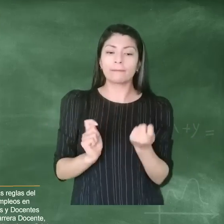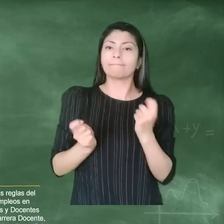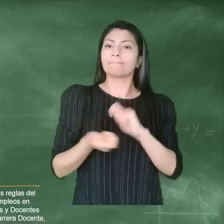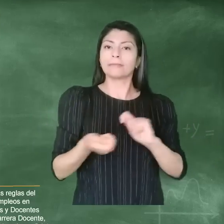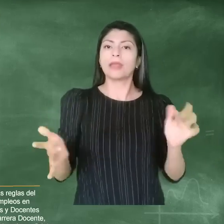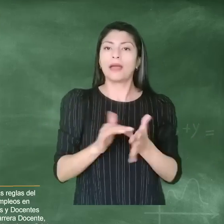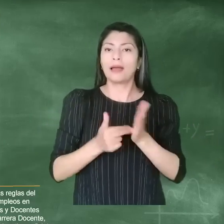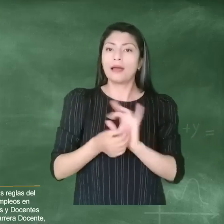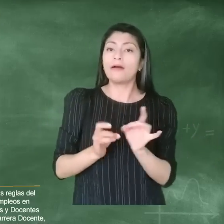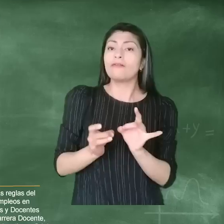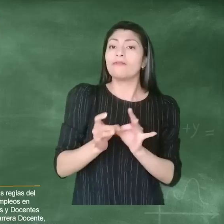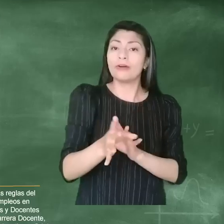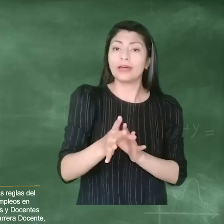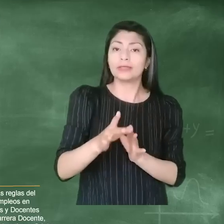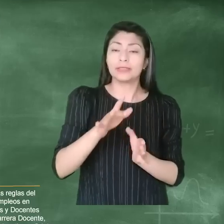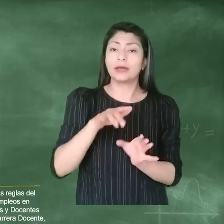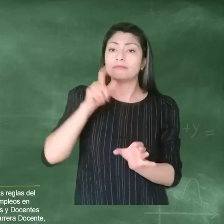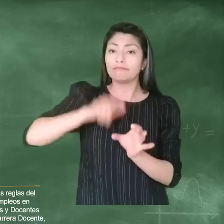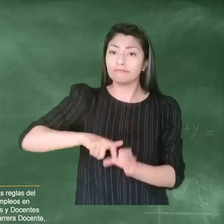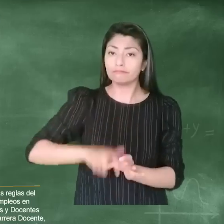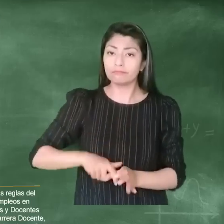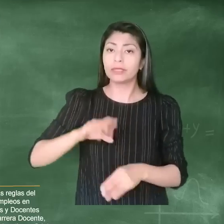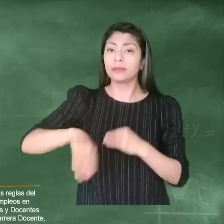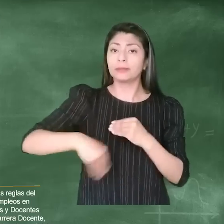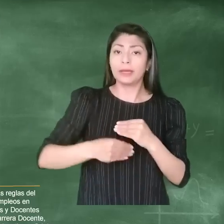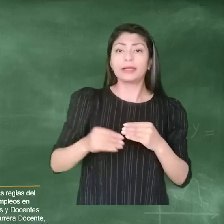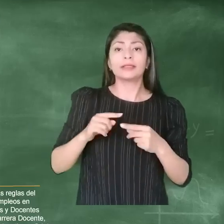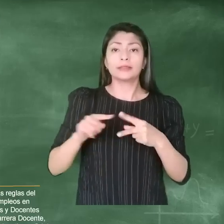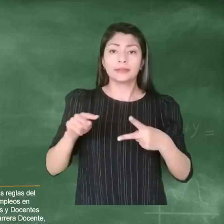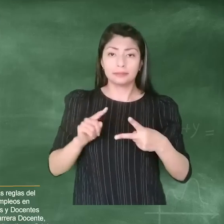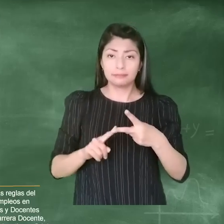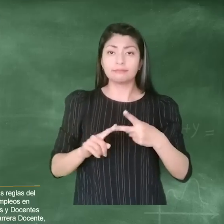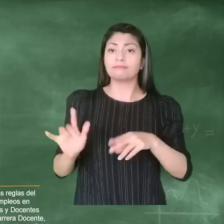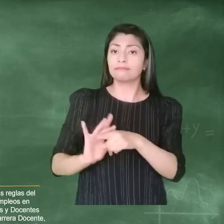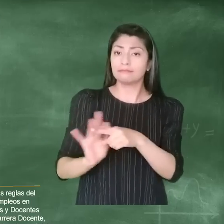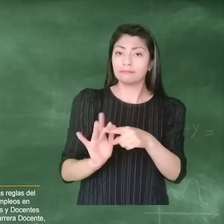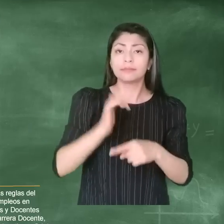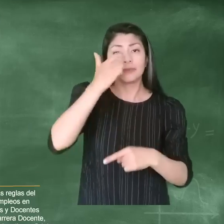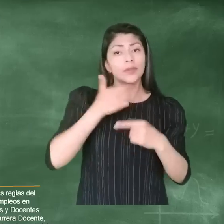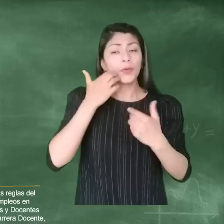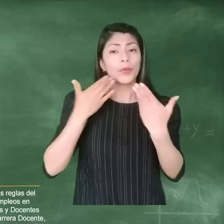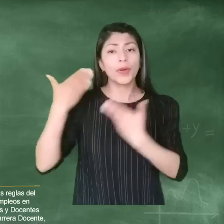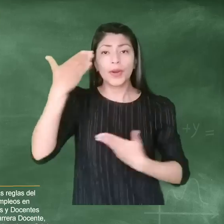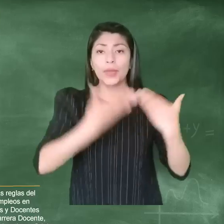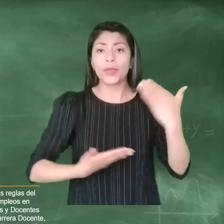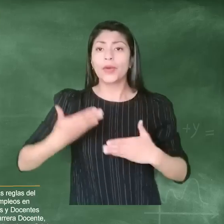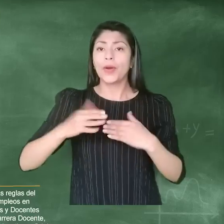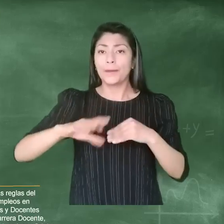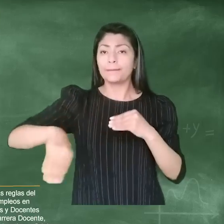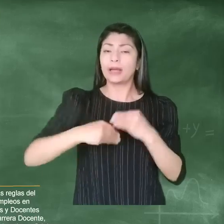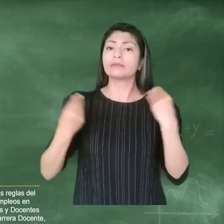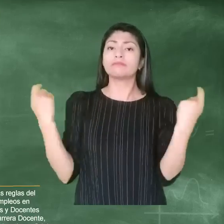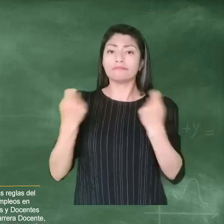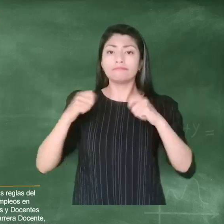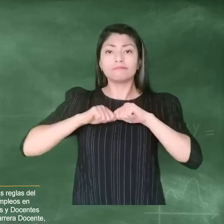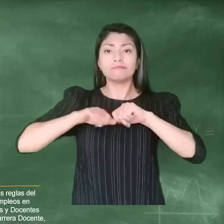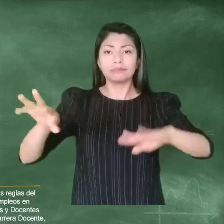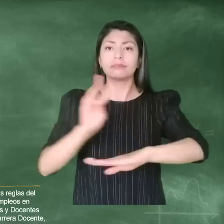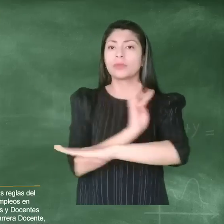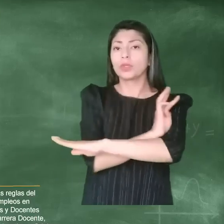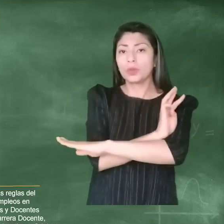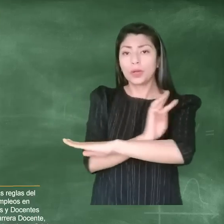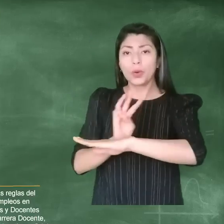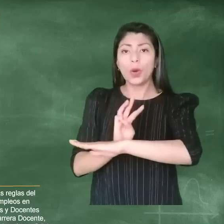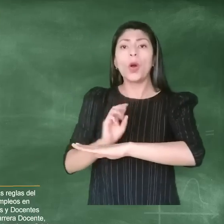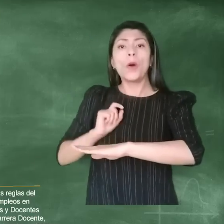Las modificaciones relacionadas con la fecha de inscripciones o con las fechas o lugares de aplicación de las pruebas, se